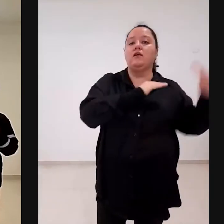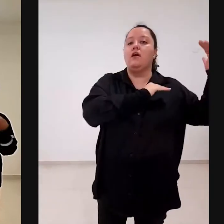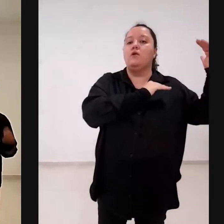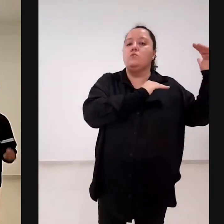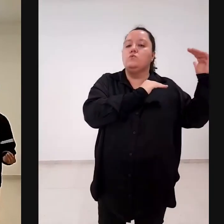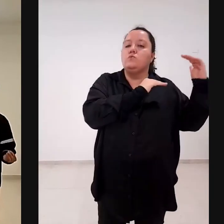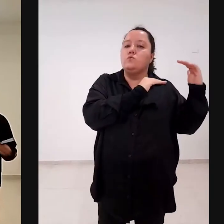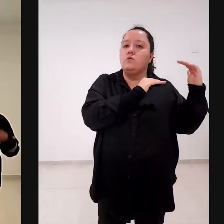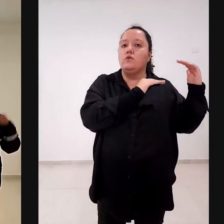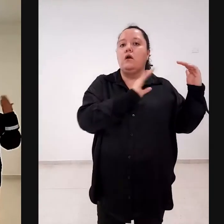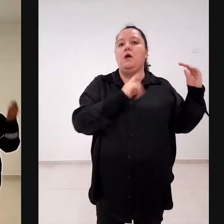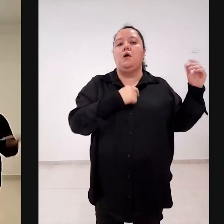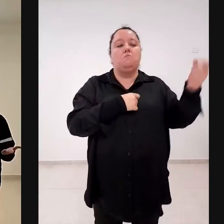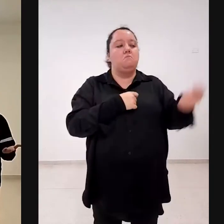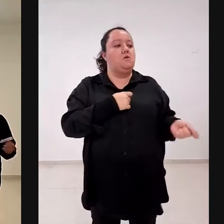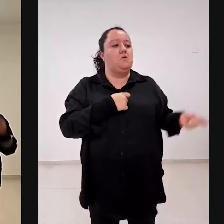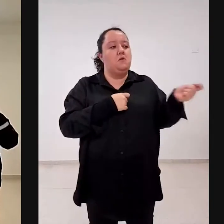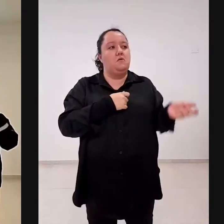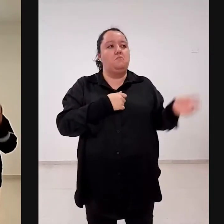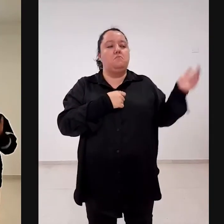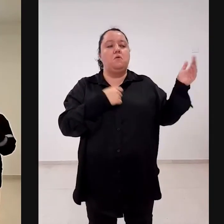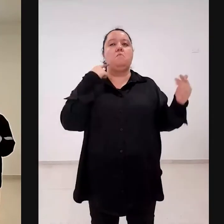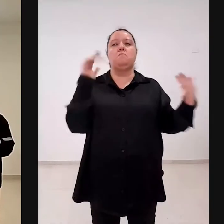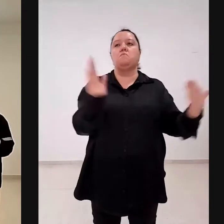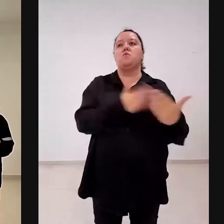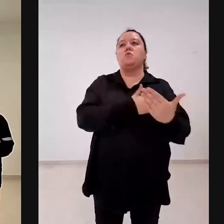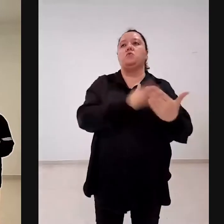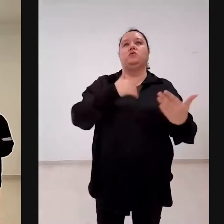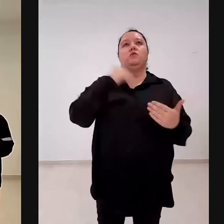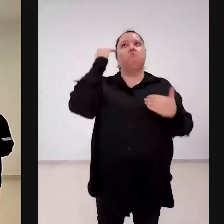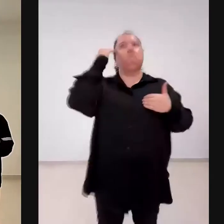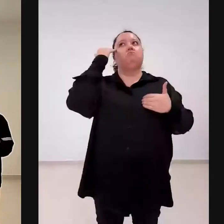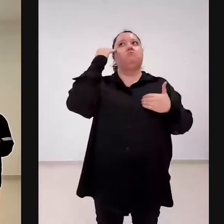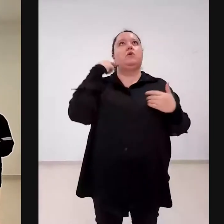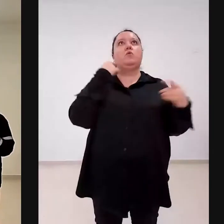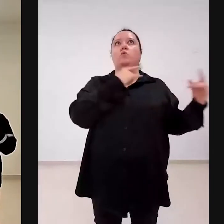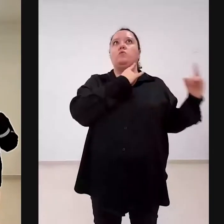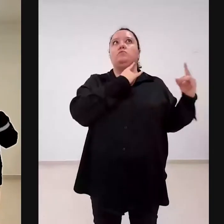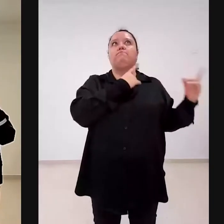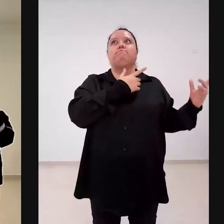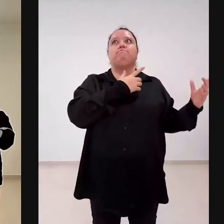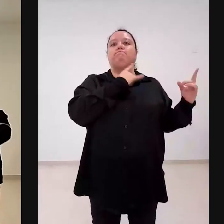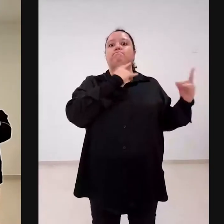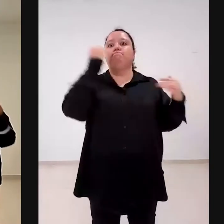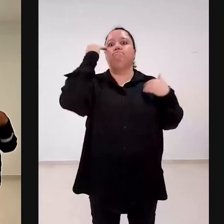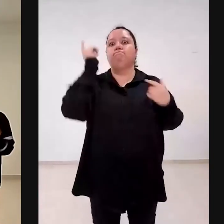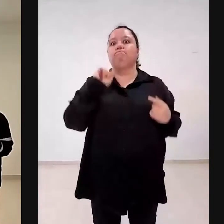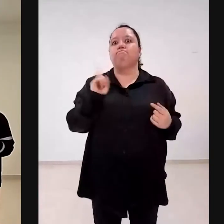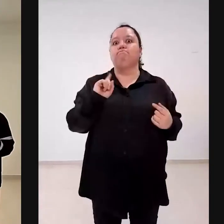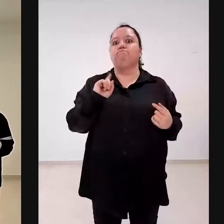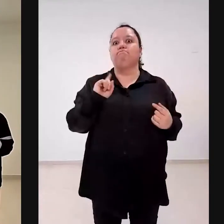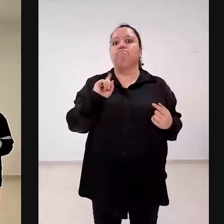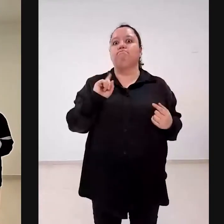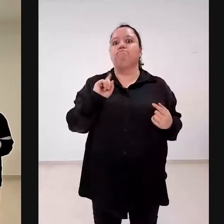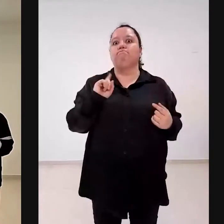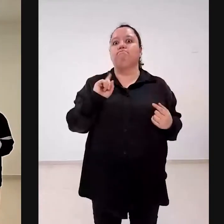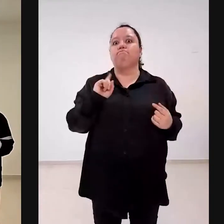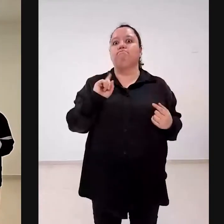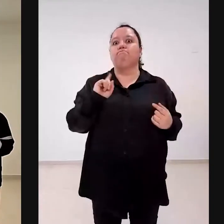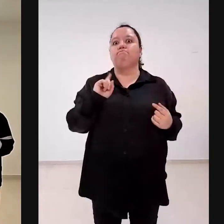en el vídeo la música son conscientes cortas para el entorno